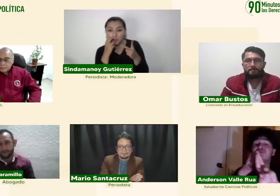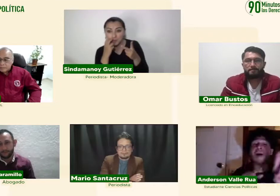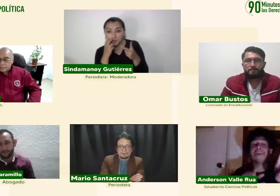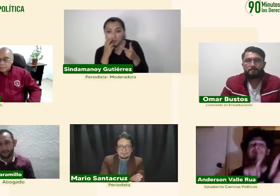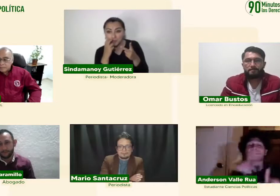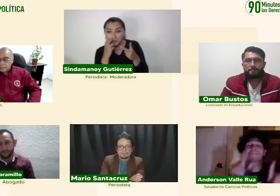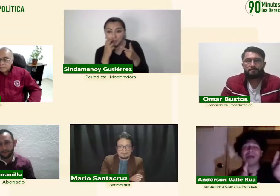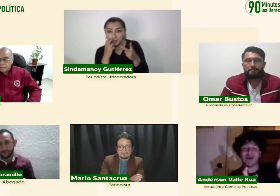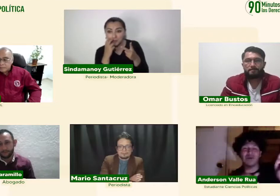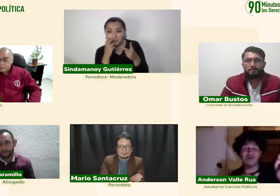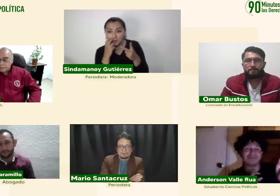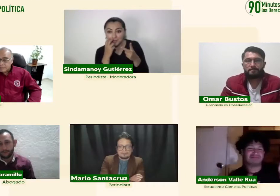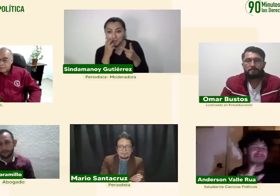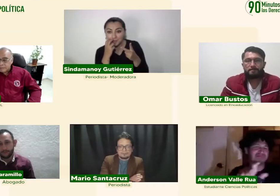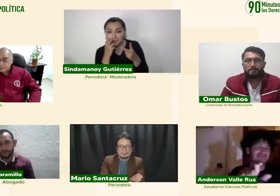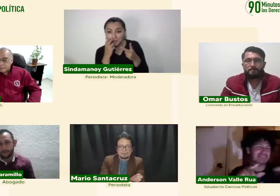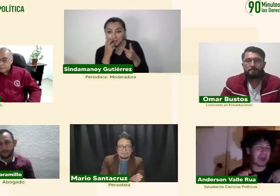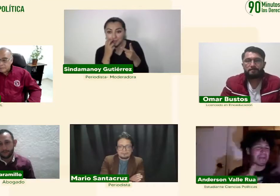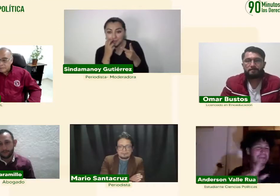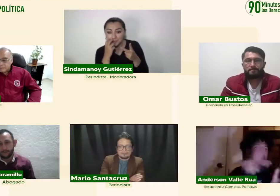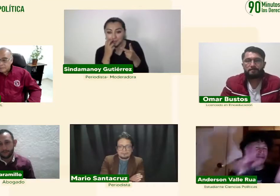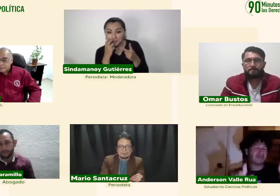danielle y tenemos a anderson